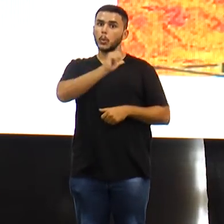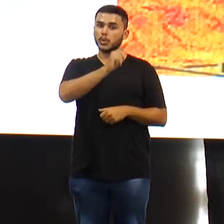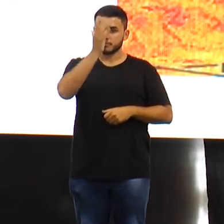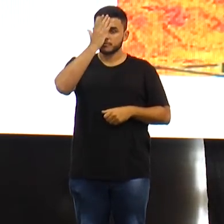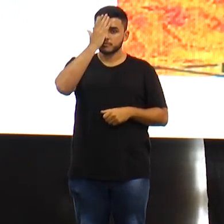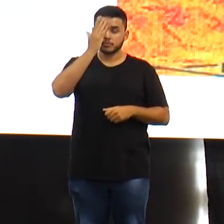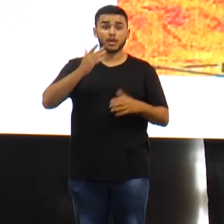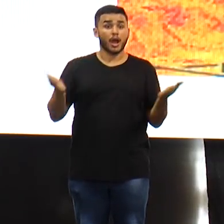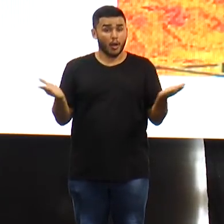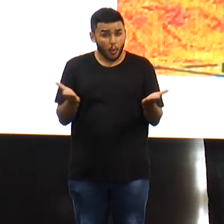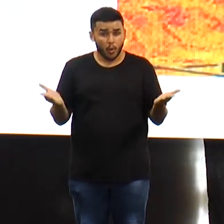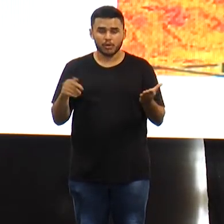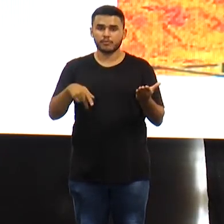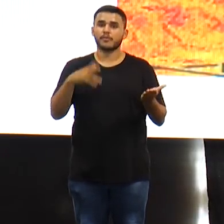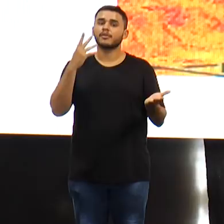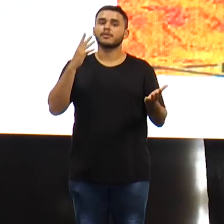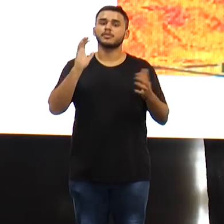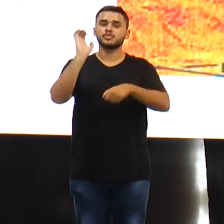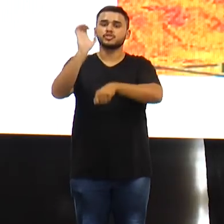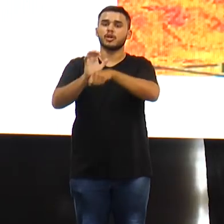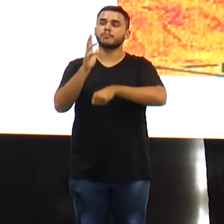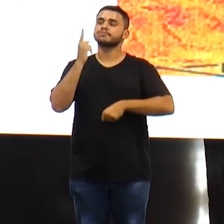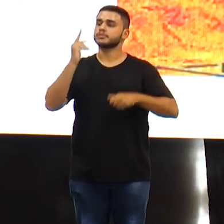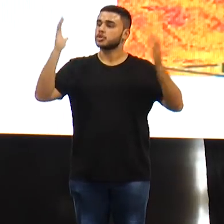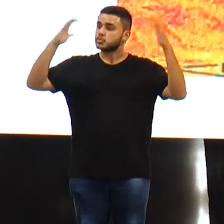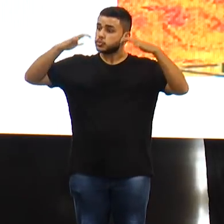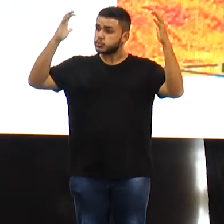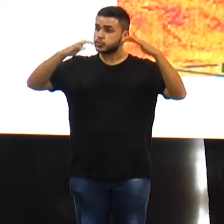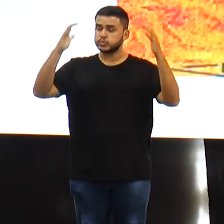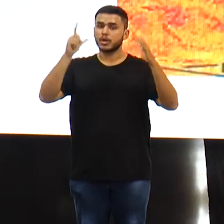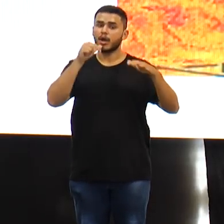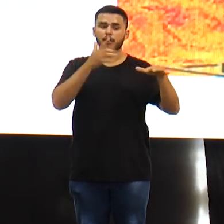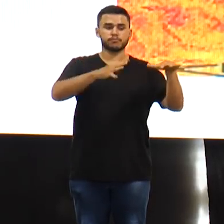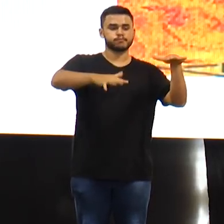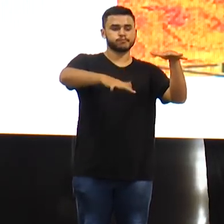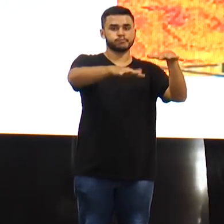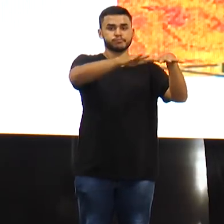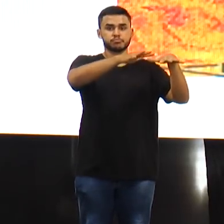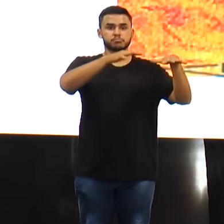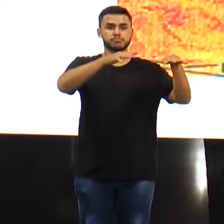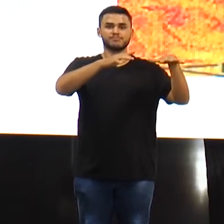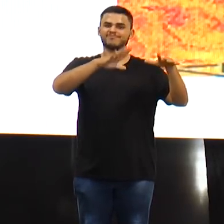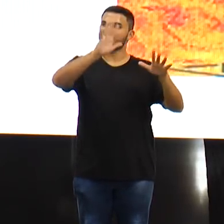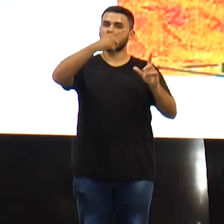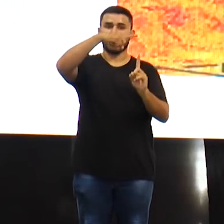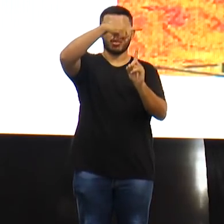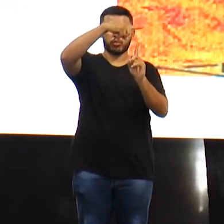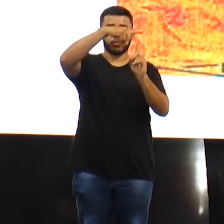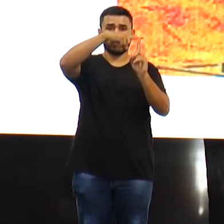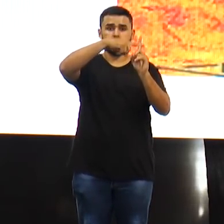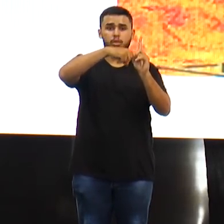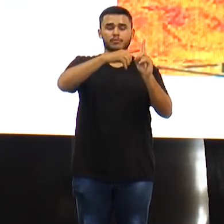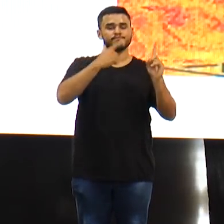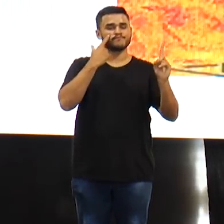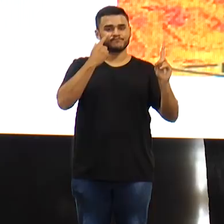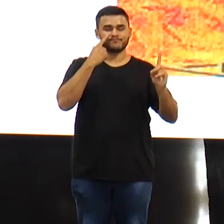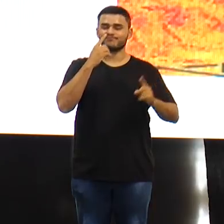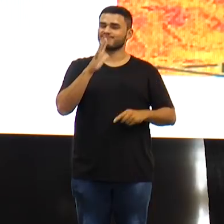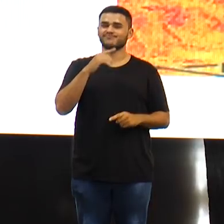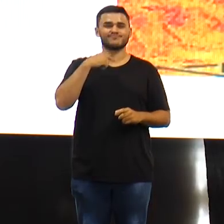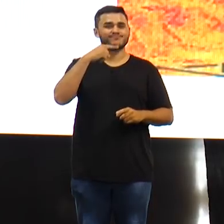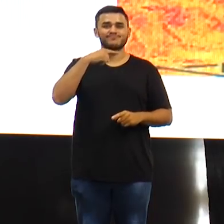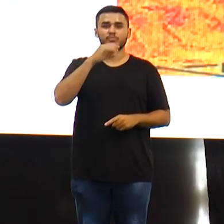sendo contemplados por muitas chuvas, são duas obras que ainda estão com seu volume morto, certo? Ou